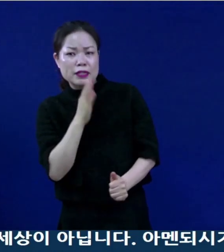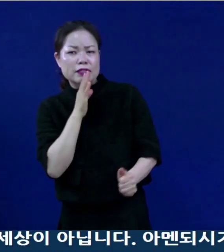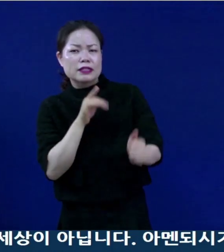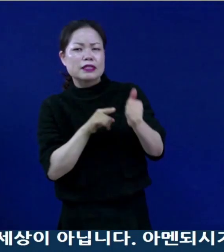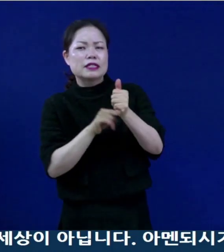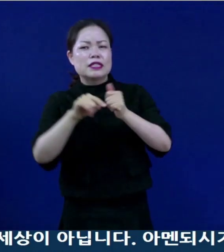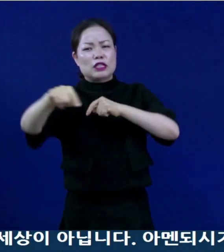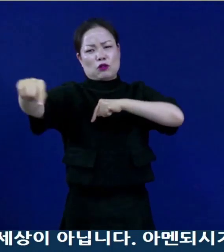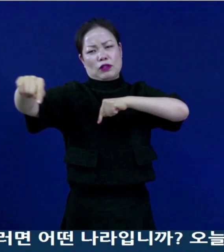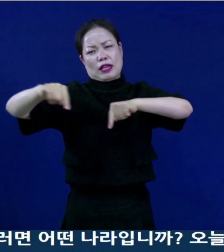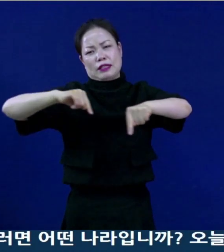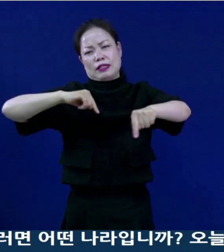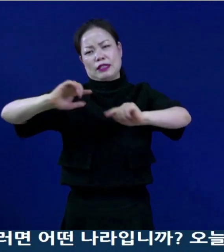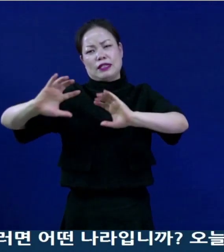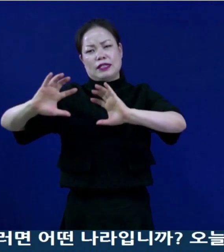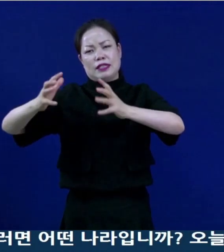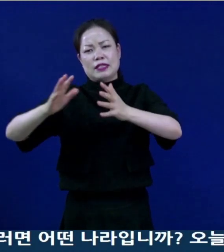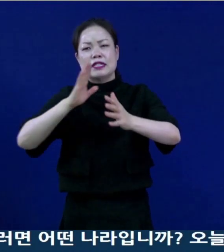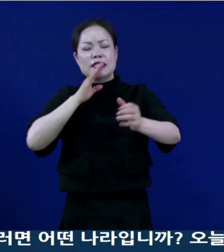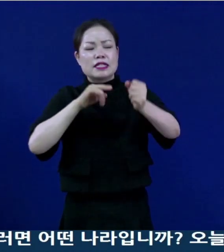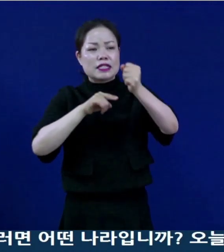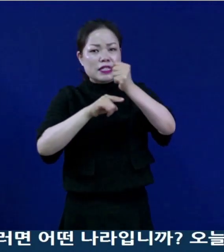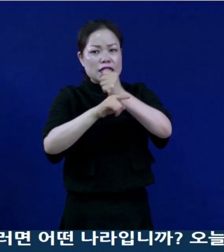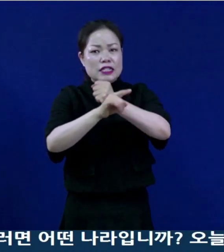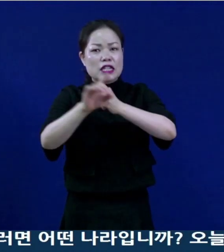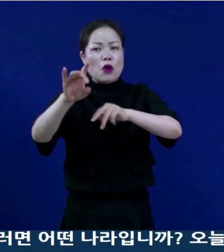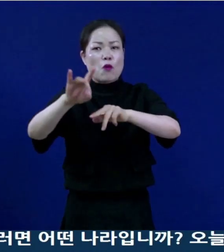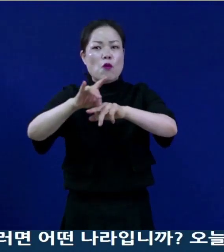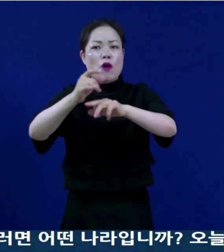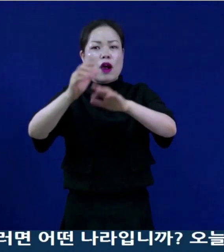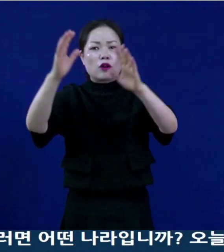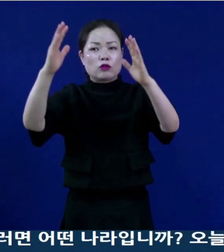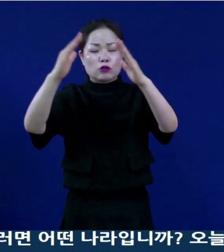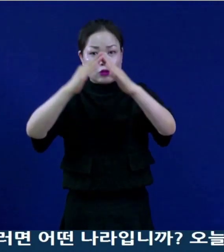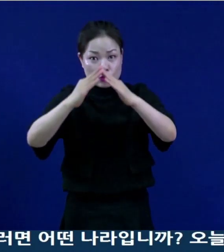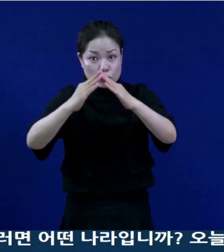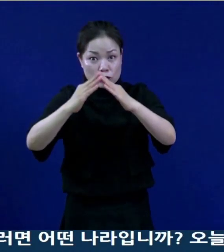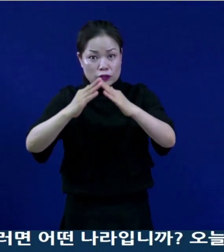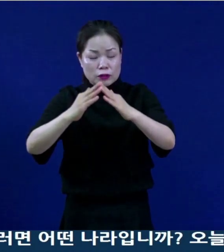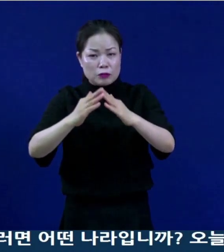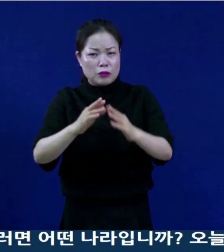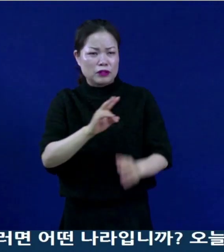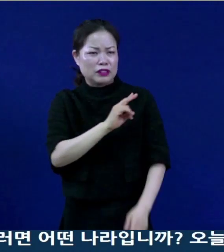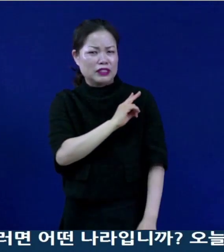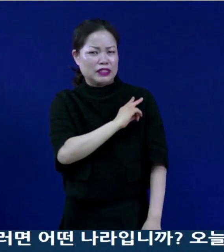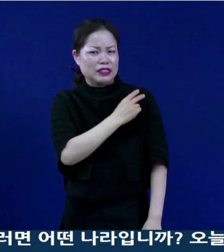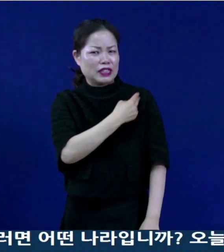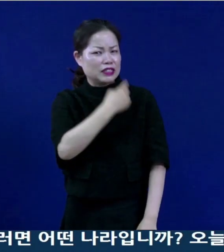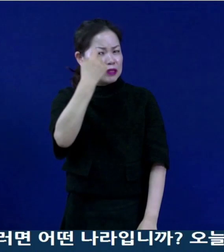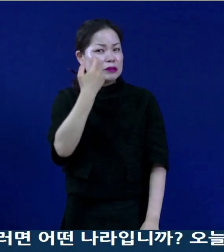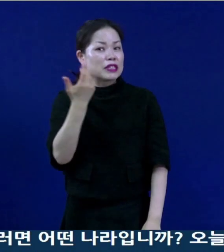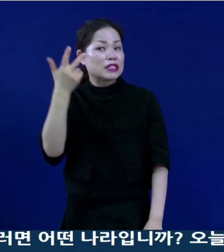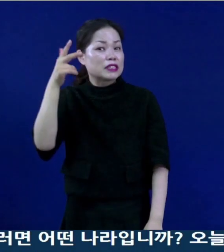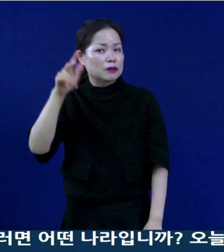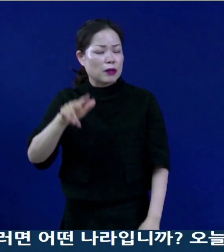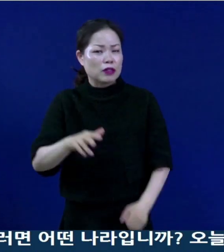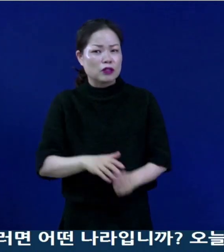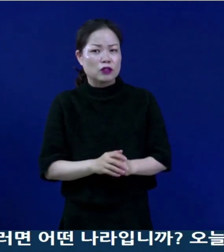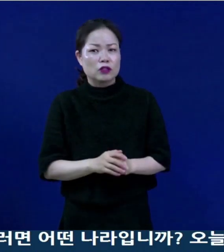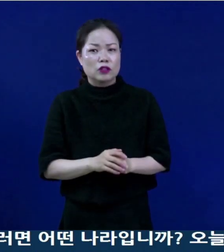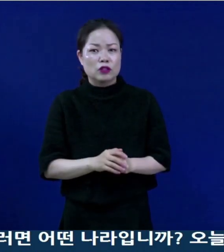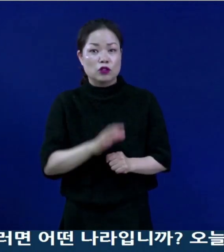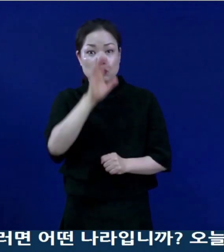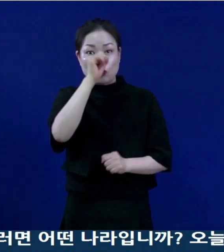진리로 다스리는 나라라는 겁니다. 진리의 왕국이라는 겁니다. 진리의 왕국, 그러니까 좀 이단 같은 느낌이 들어서 이